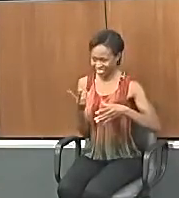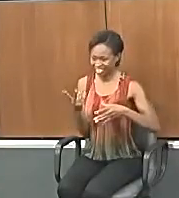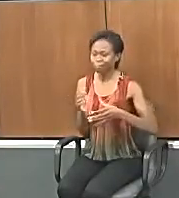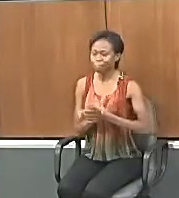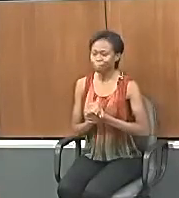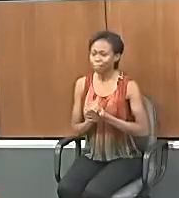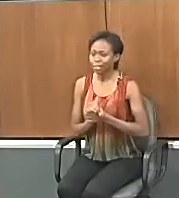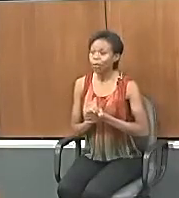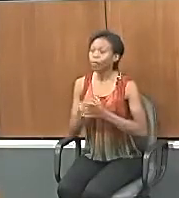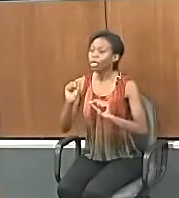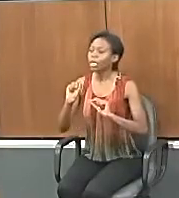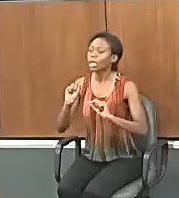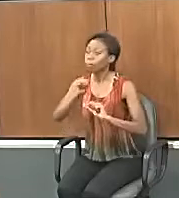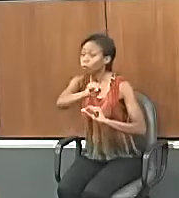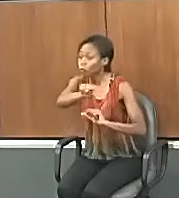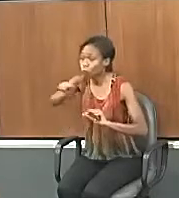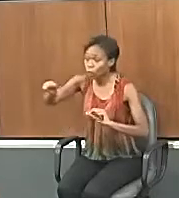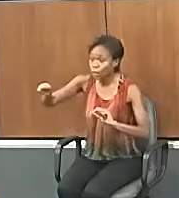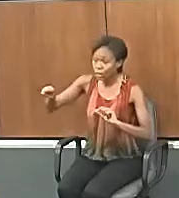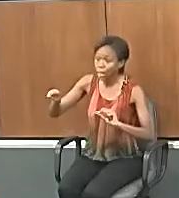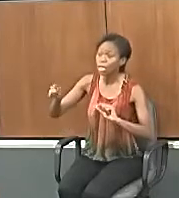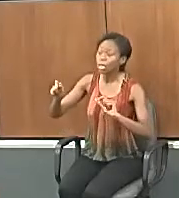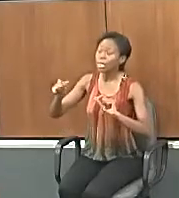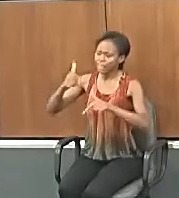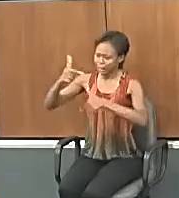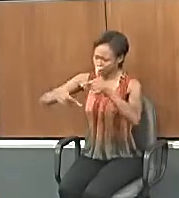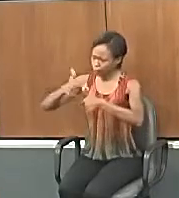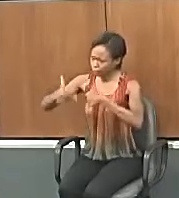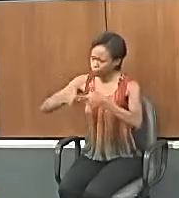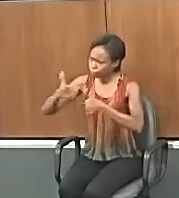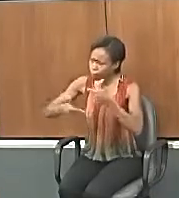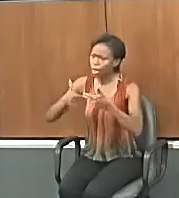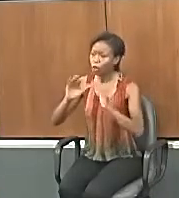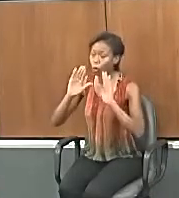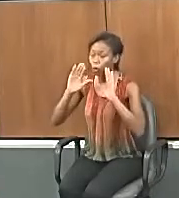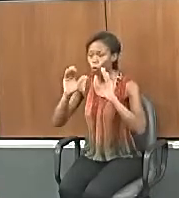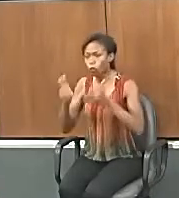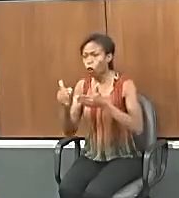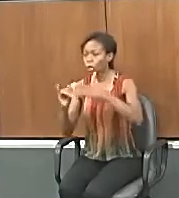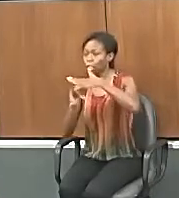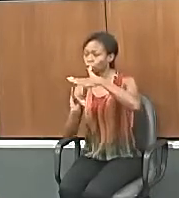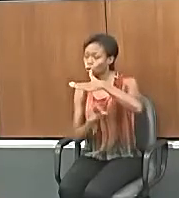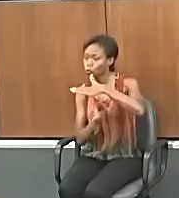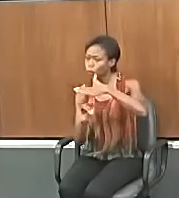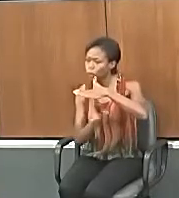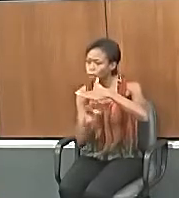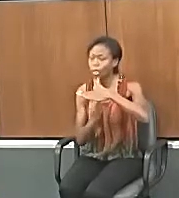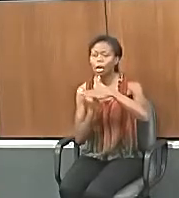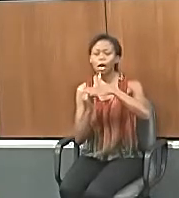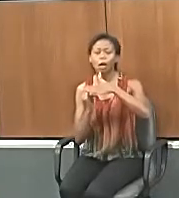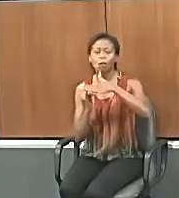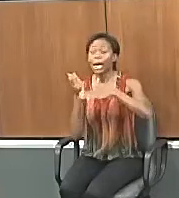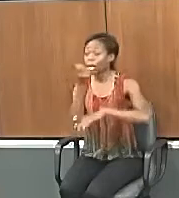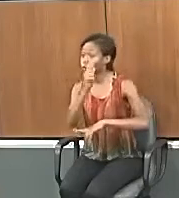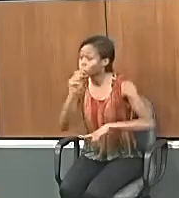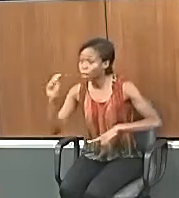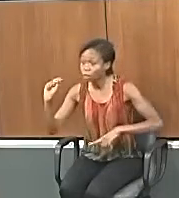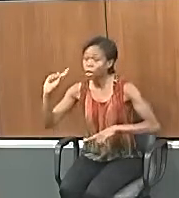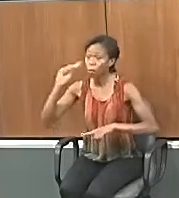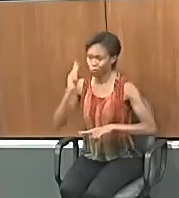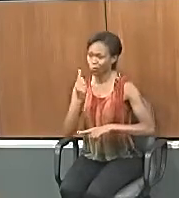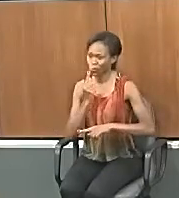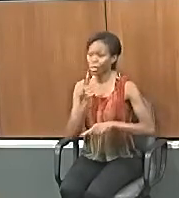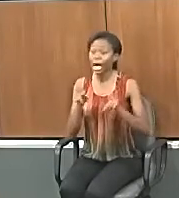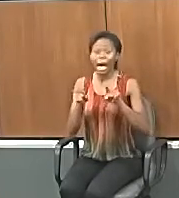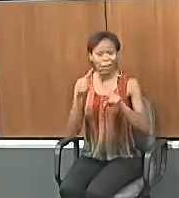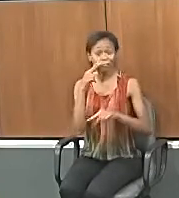de vocês daqueles que trabalham com instituições quantidades que estão aqui representados eu vi até que